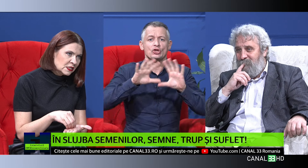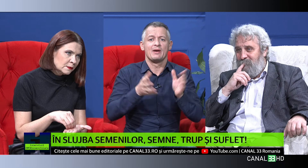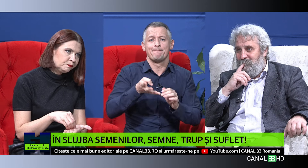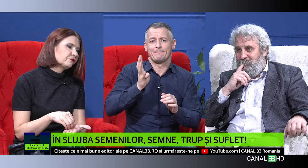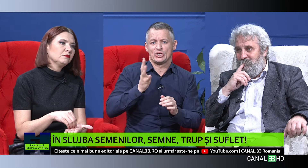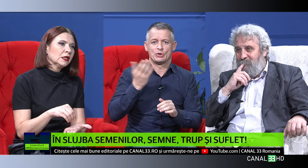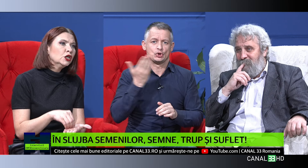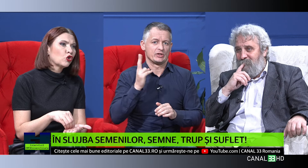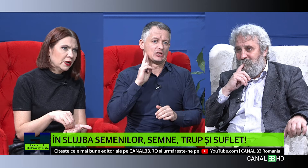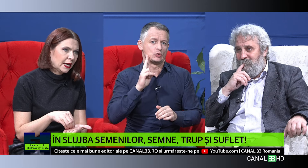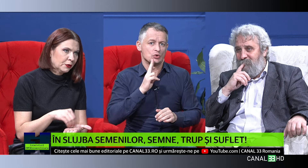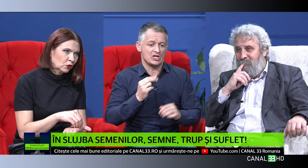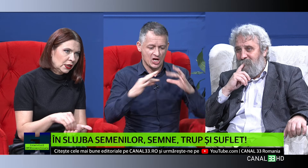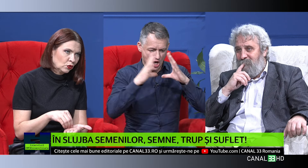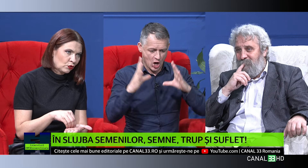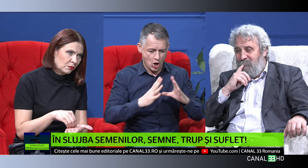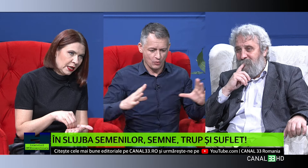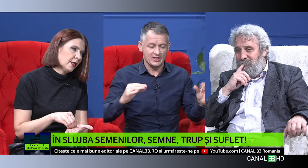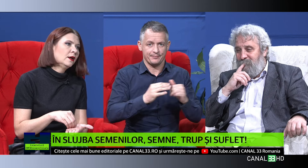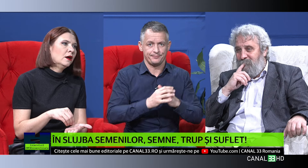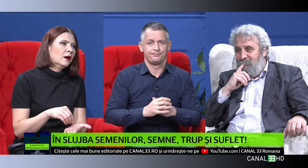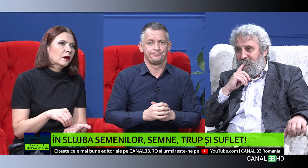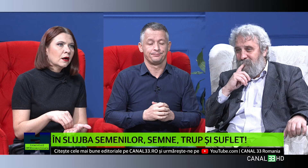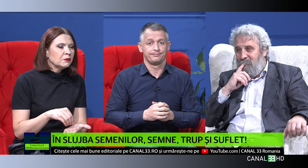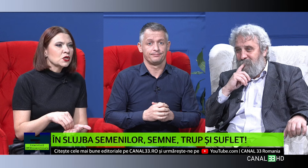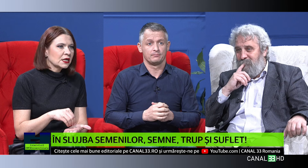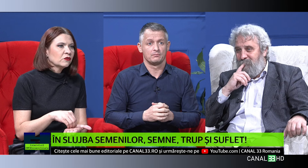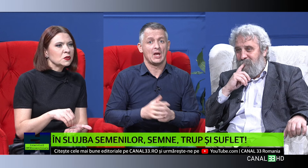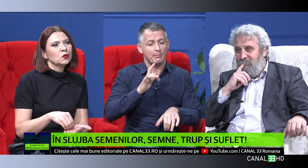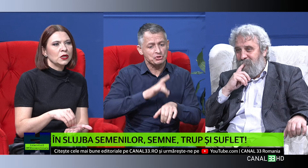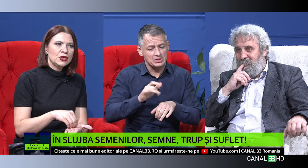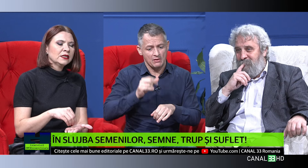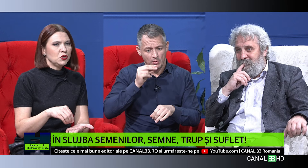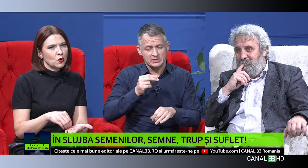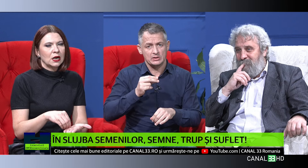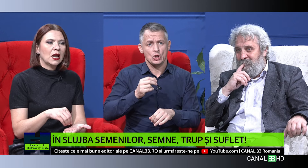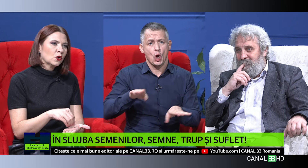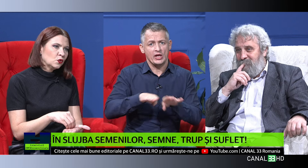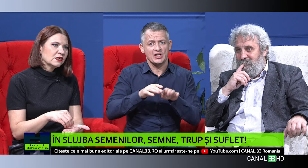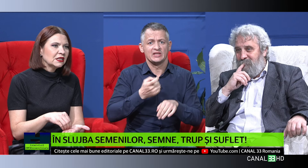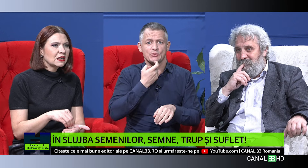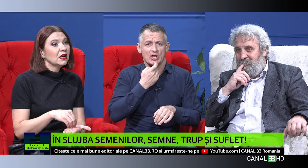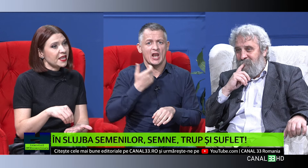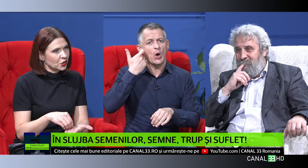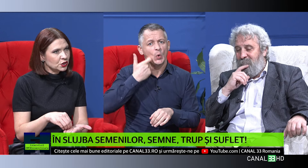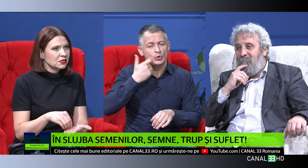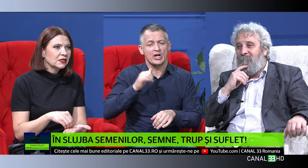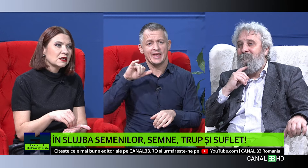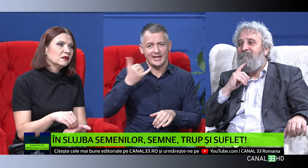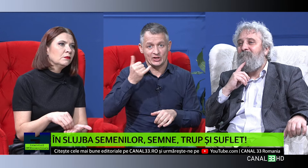surzi în România, pe tot teritoriul României. Am încercat să vorbesc cu colegii la Timișoara, la Cluj, la Iași, să văd dacă se